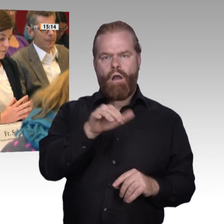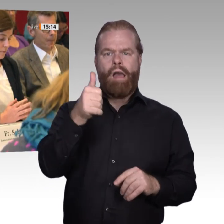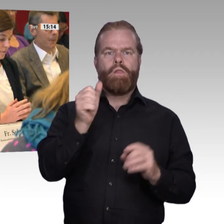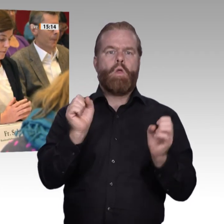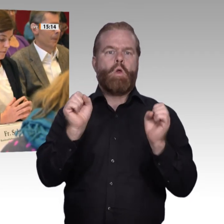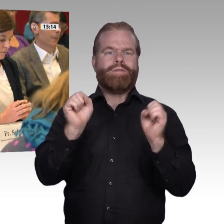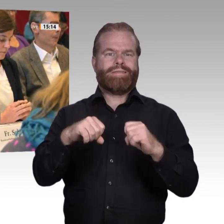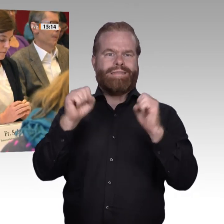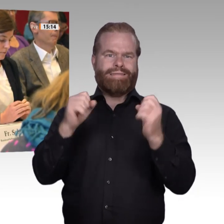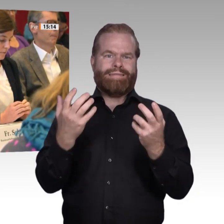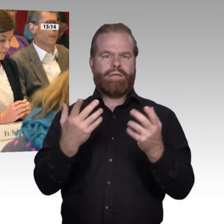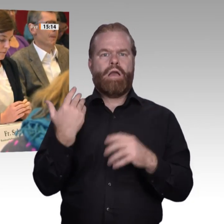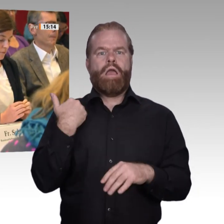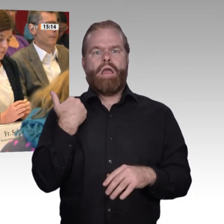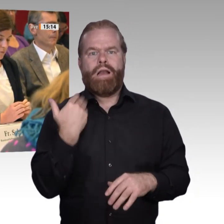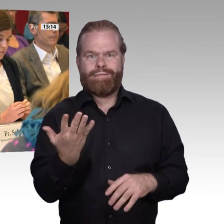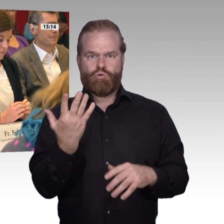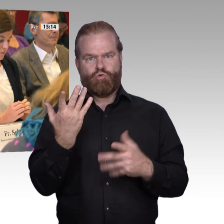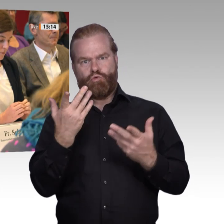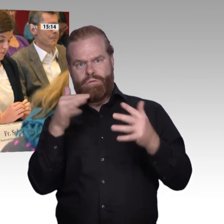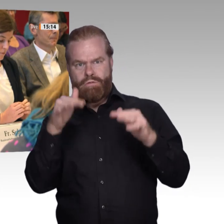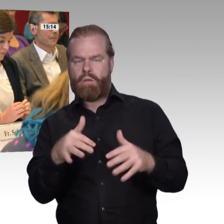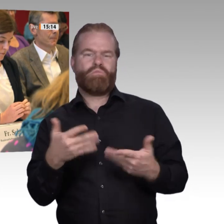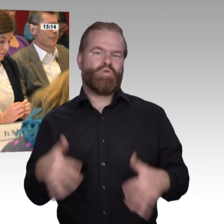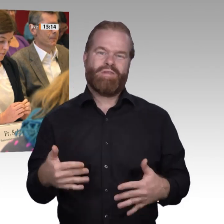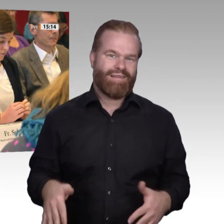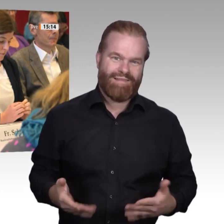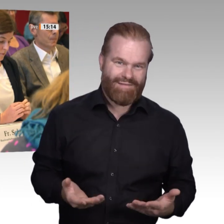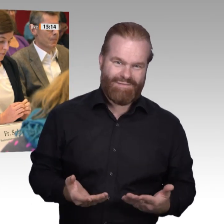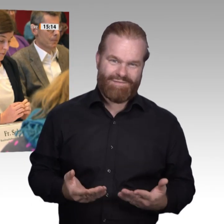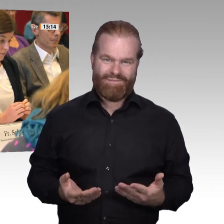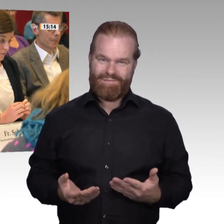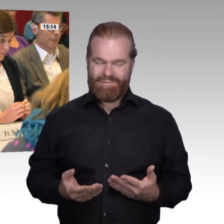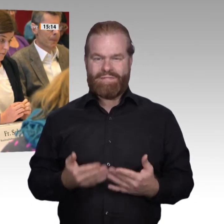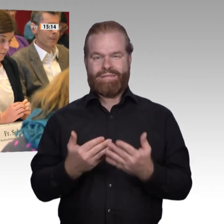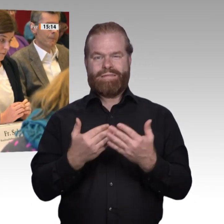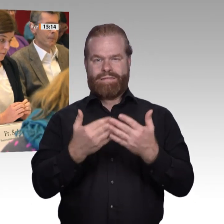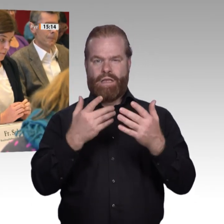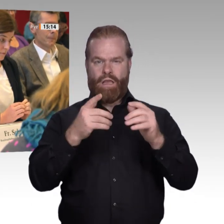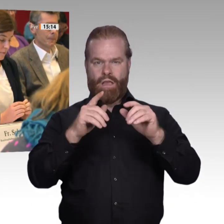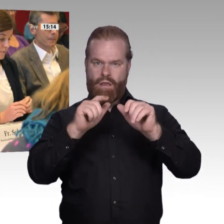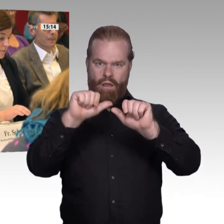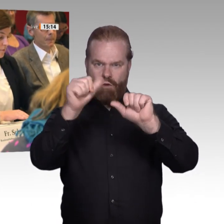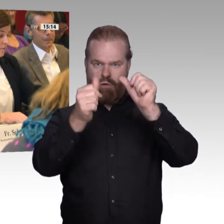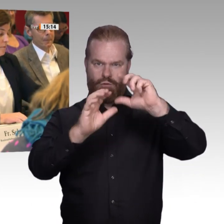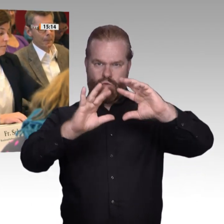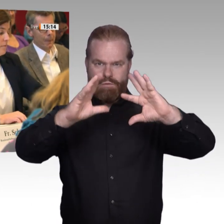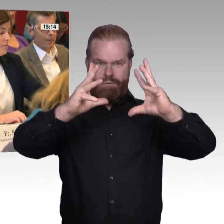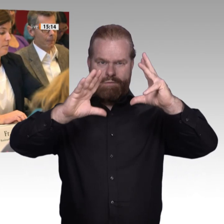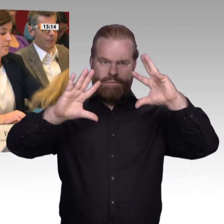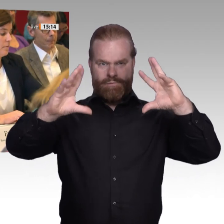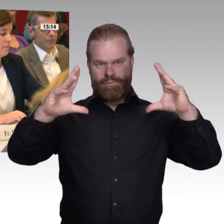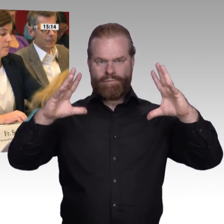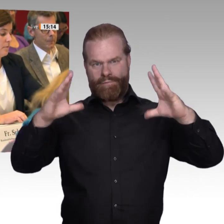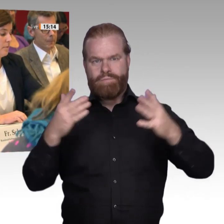einer zukünftigen Pflegereform wäre zudem durch die hier zu treffende Entscheidung nicht gehindert oder gar eingeschränkt. Also man kann es durchaus im zweiten Schritt